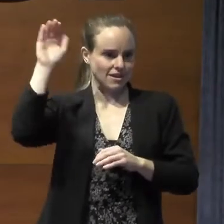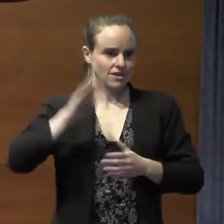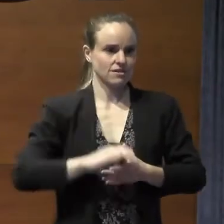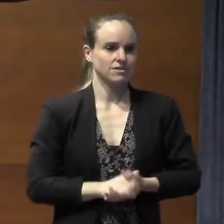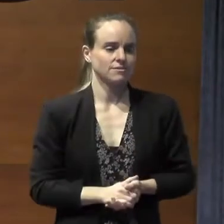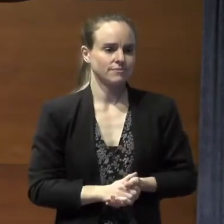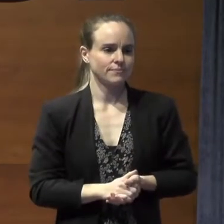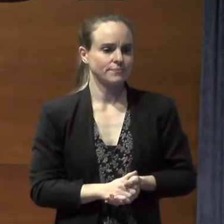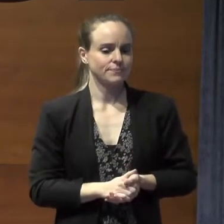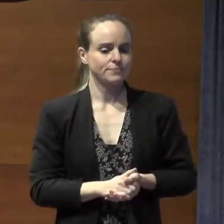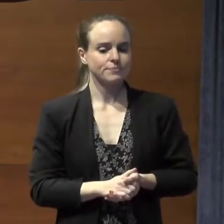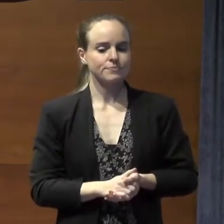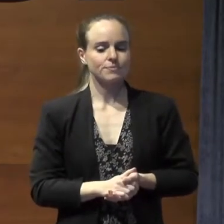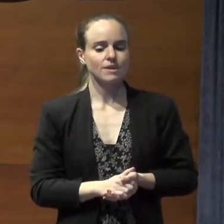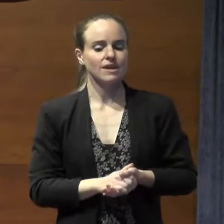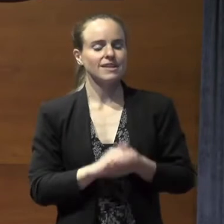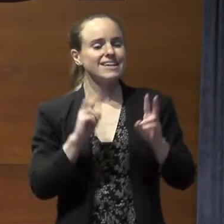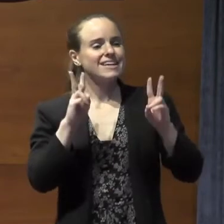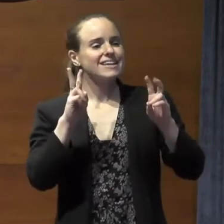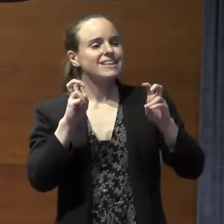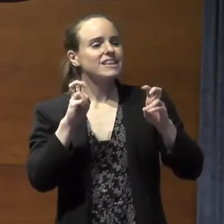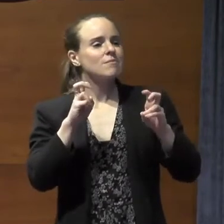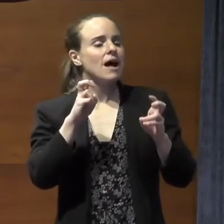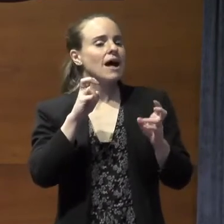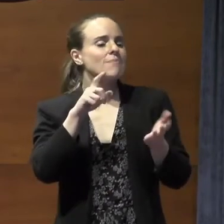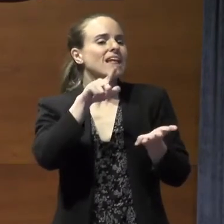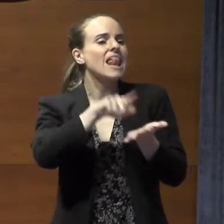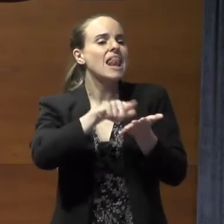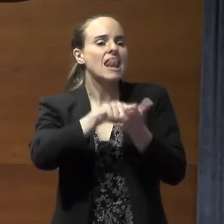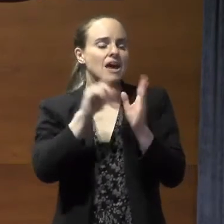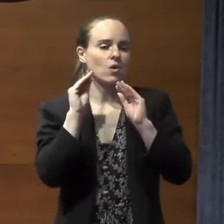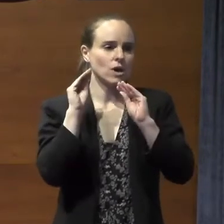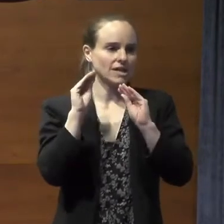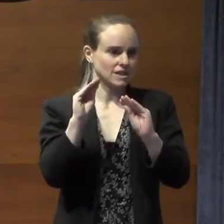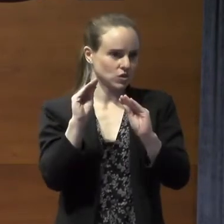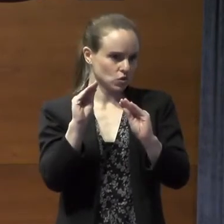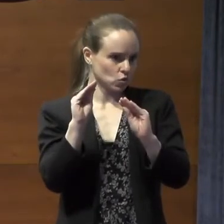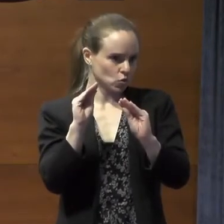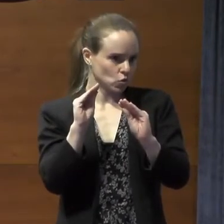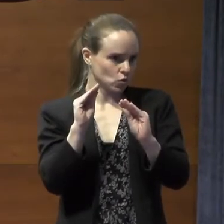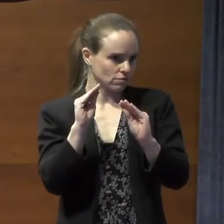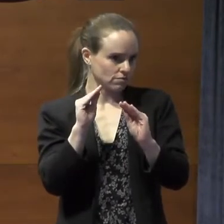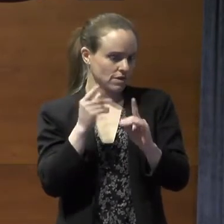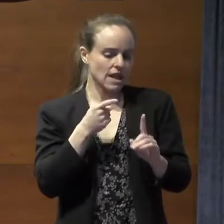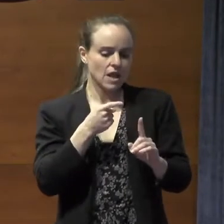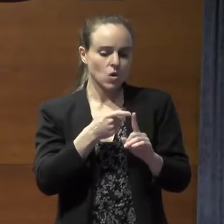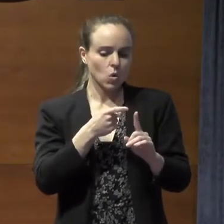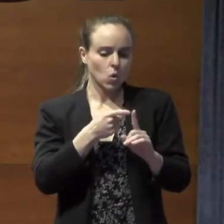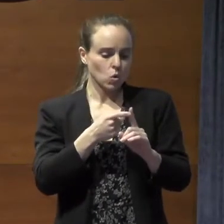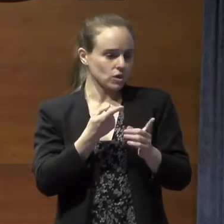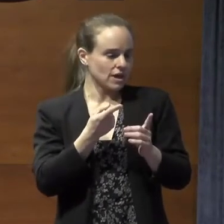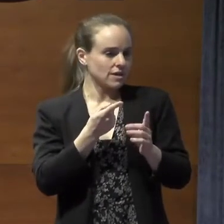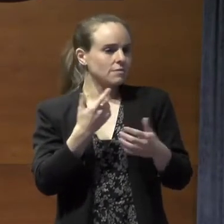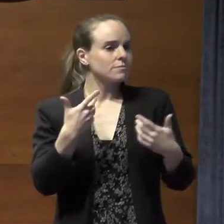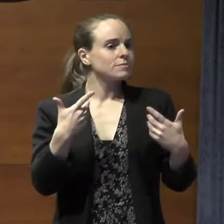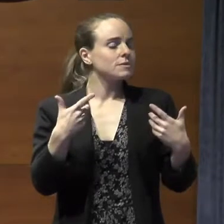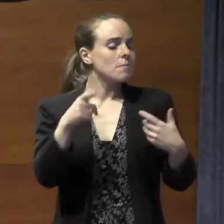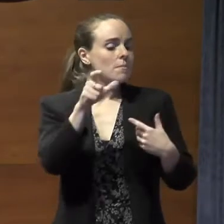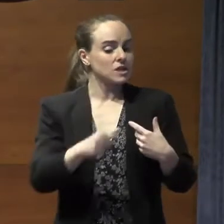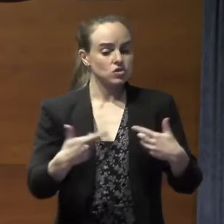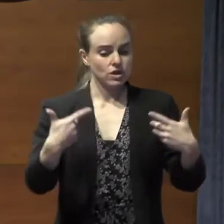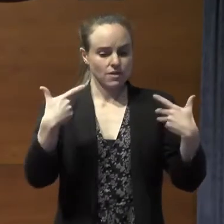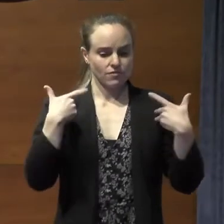extranjeras. Y en relación a la lengua en que las víctimas